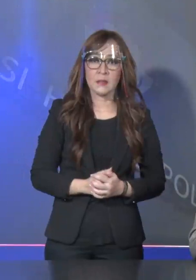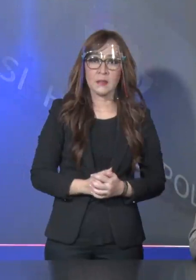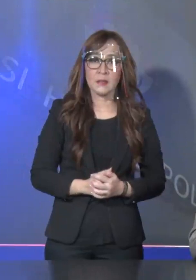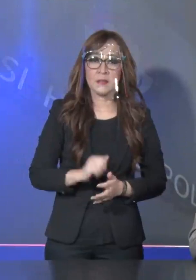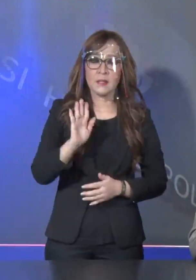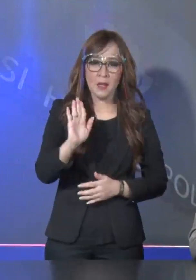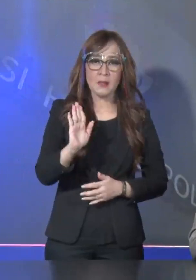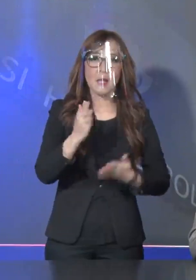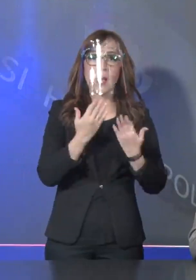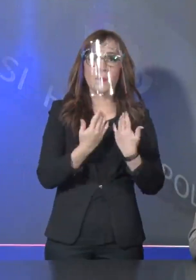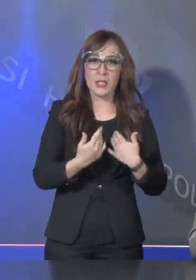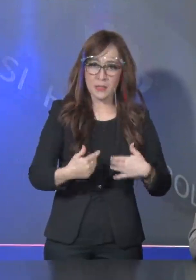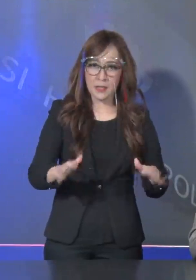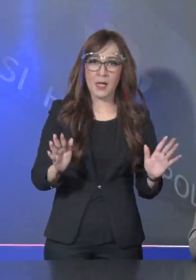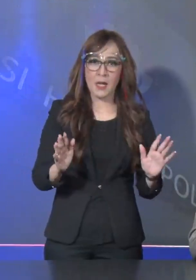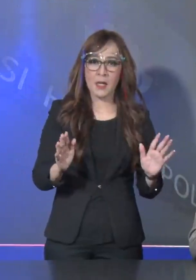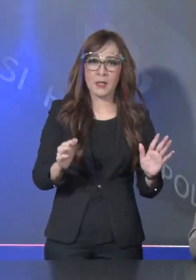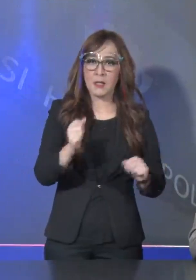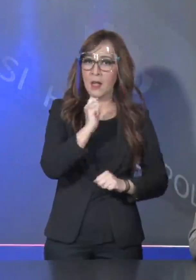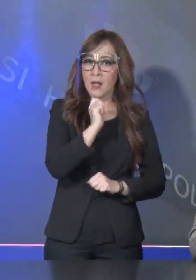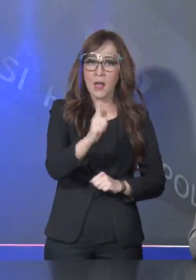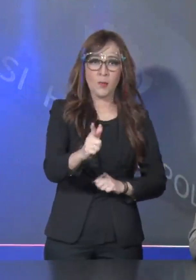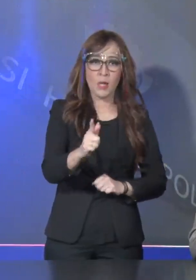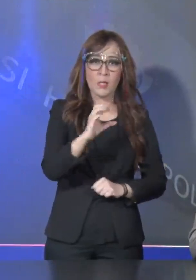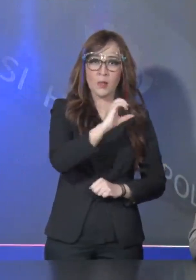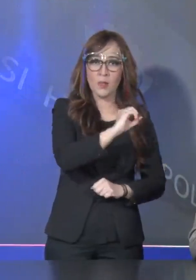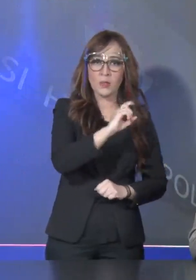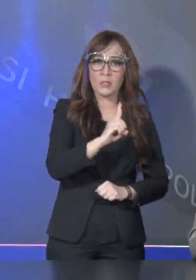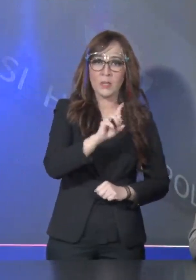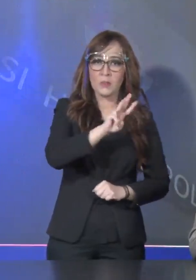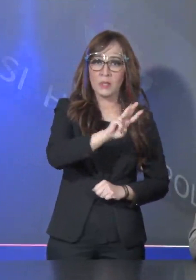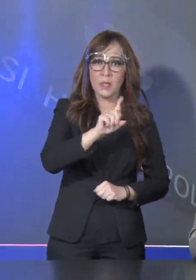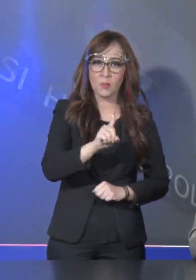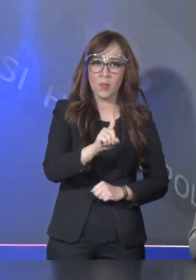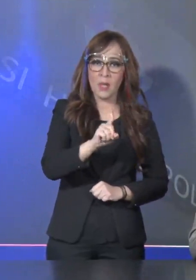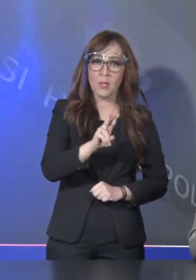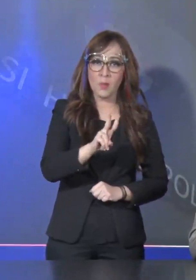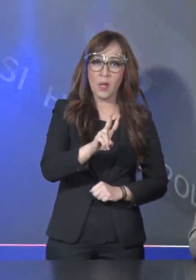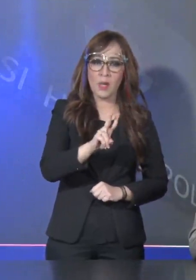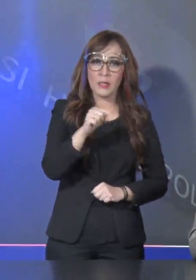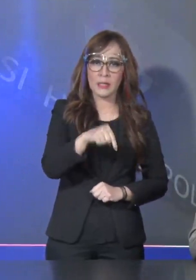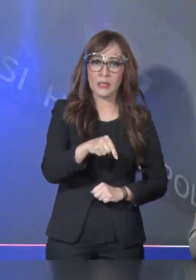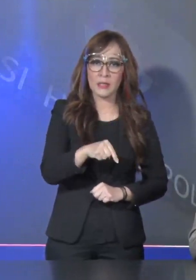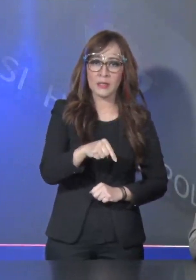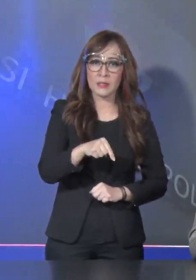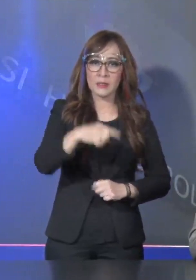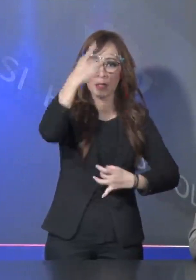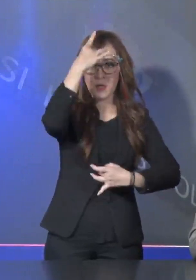menuntaskan laporan polisi 0132 ini secara